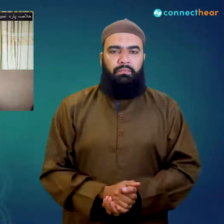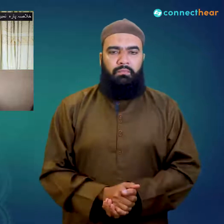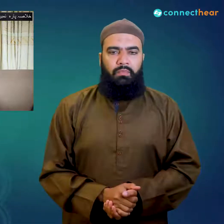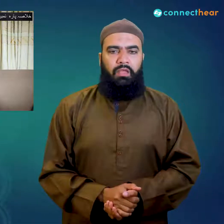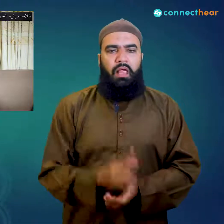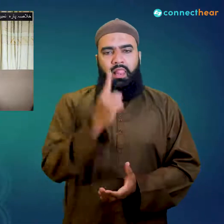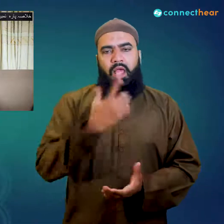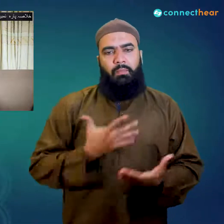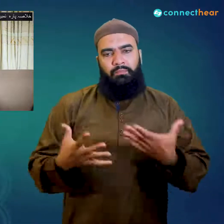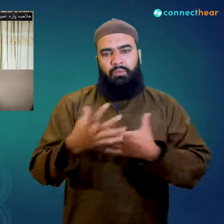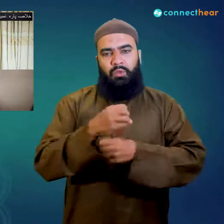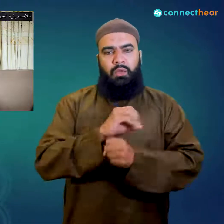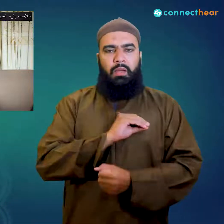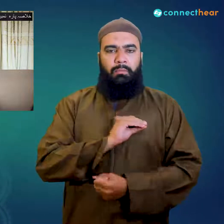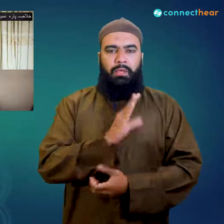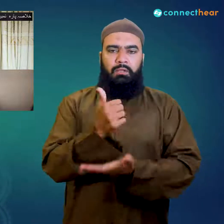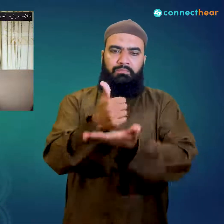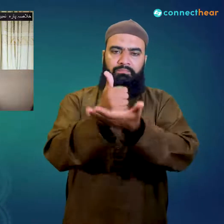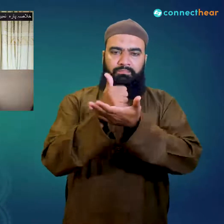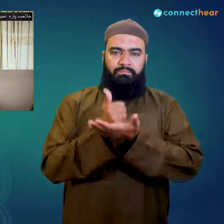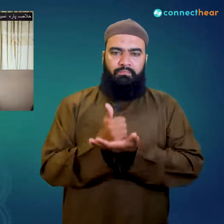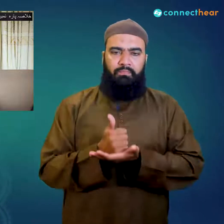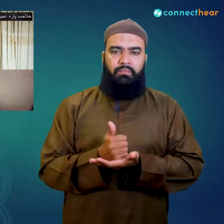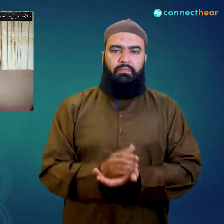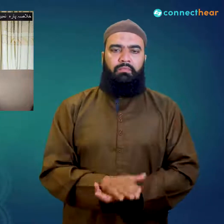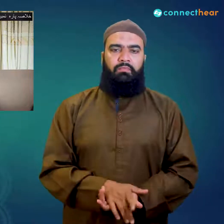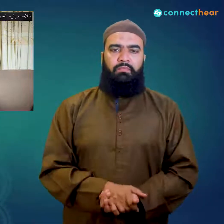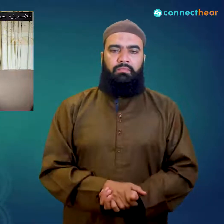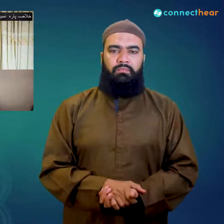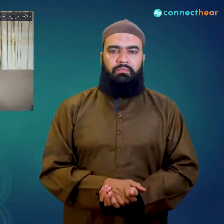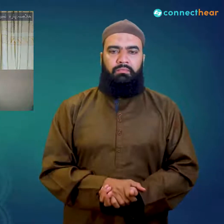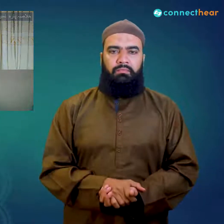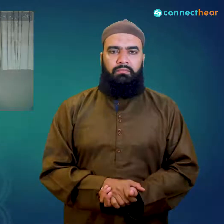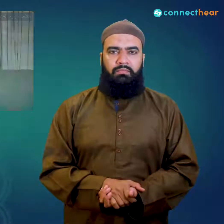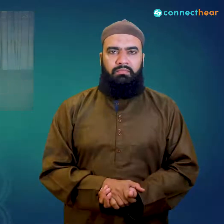کی نشانی ہے۔ وآخر دعوانا ان الحمد للہ رب العالمین۔